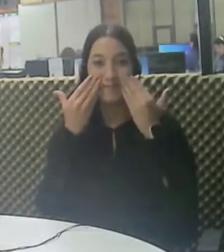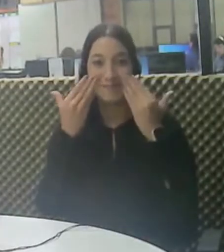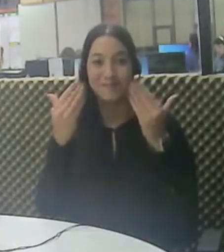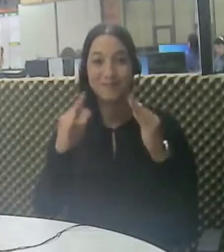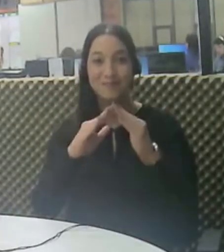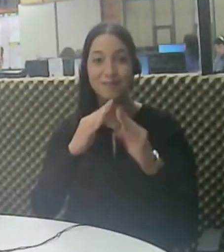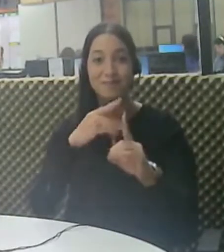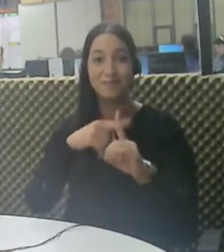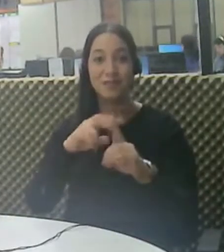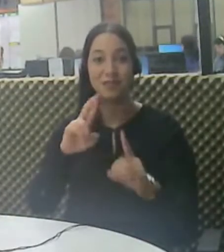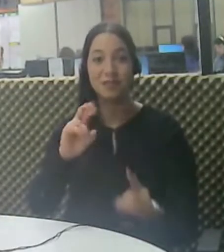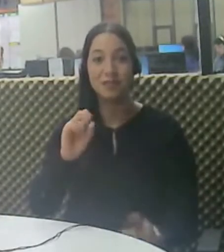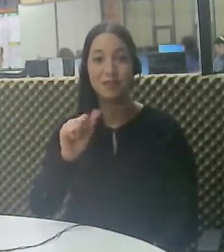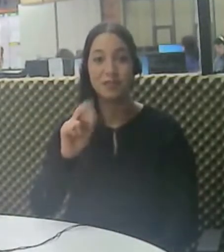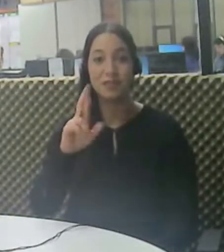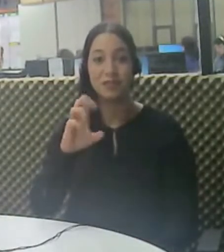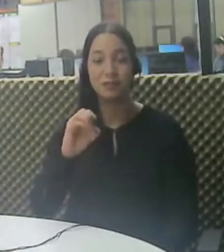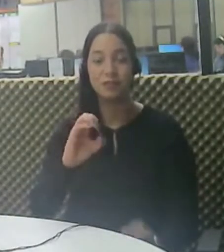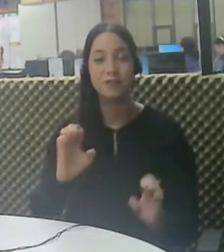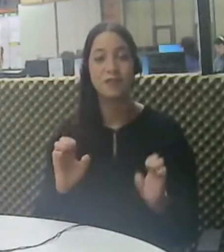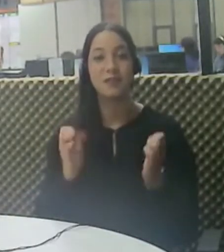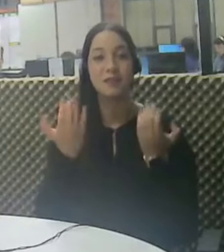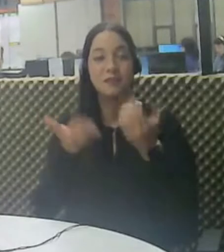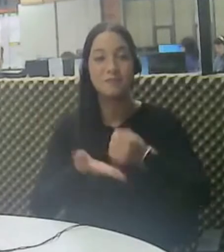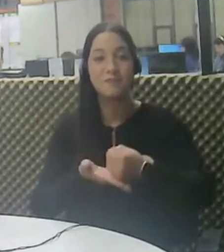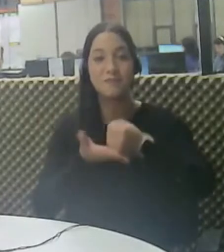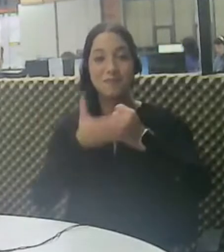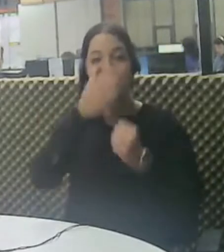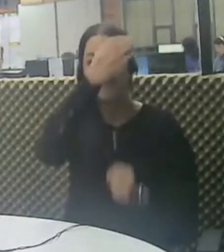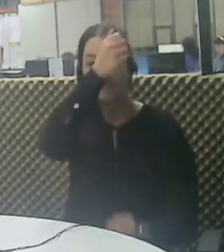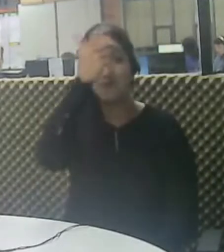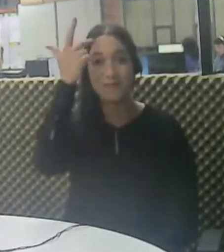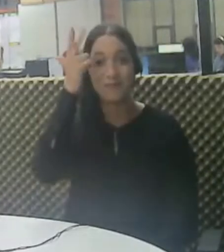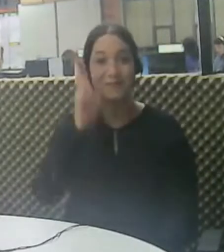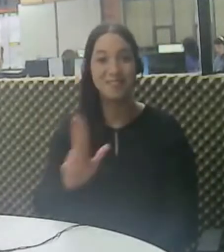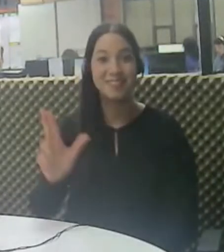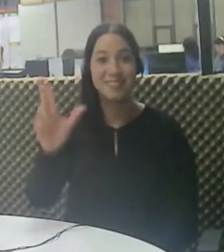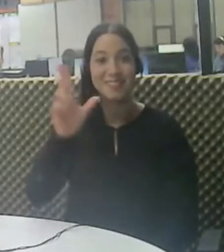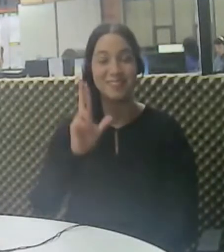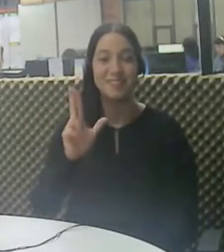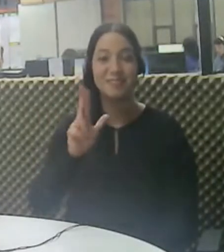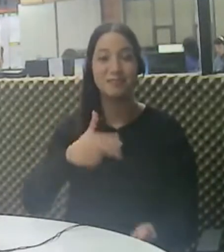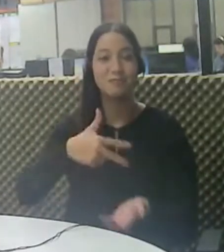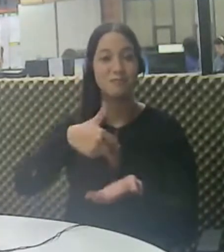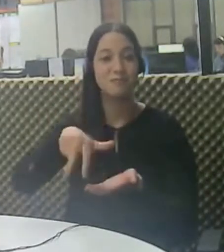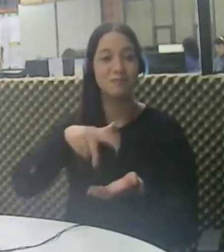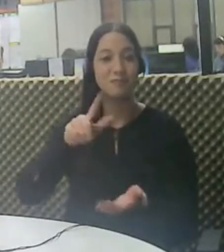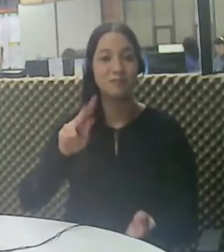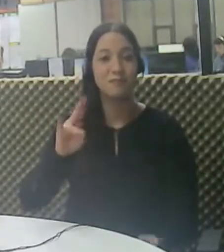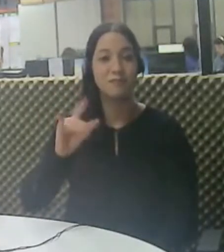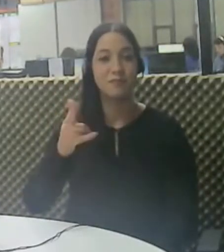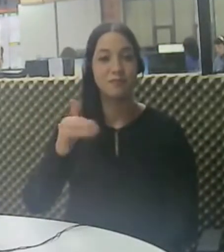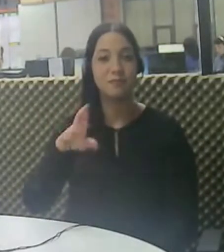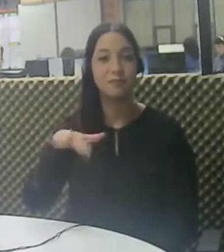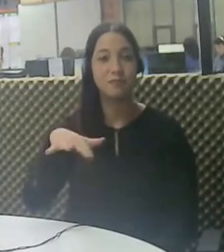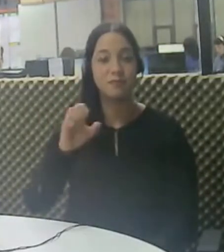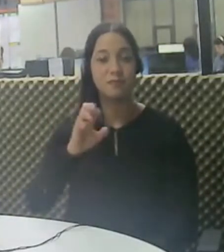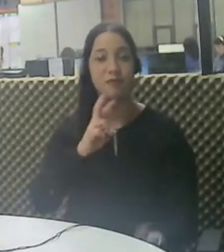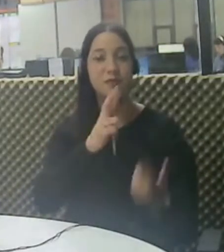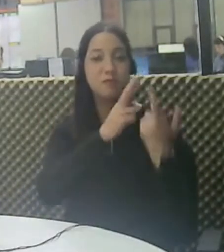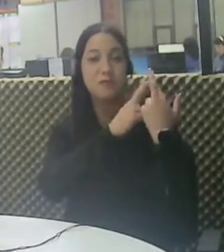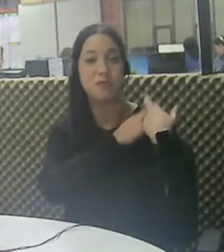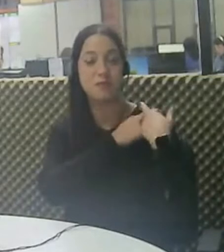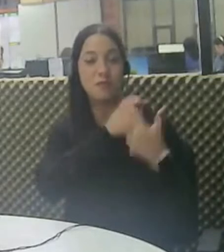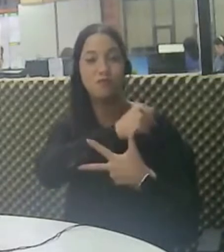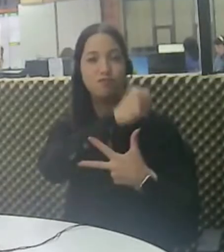na Igreja do Rosário. O evento é apoiado pela Prefeitura de Uberlândia. Para o dançarino Guilherme Santos, o papel do poder público